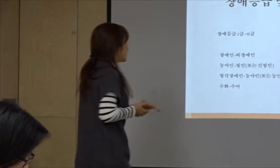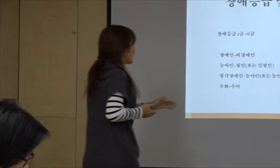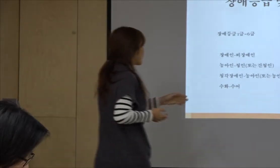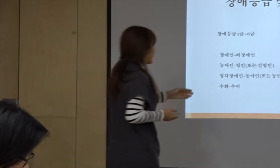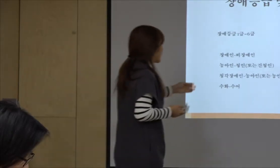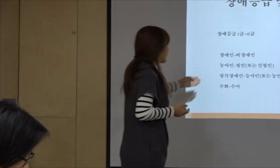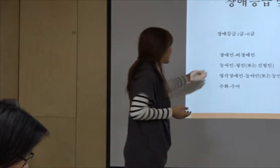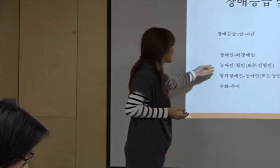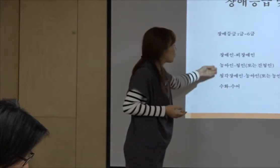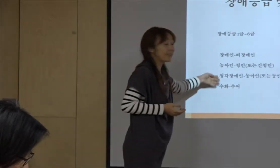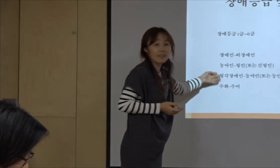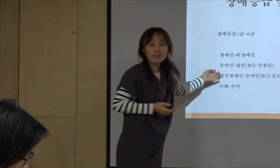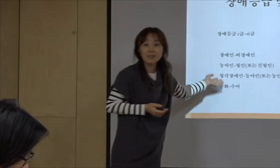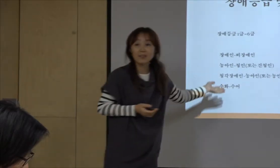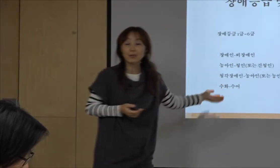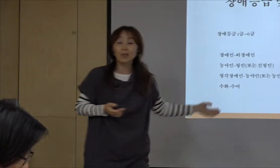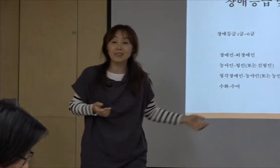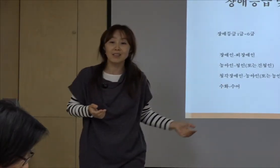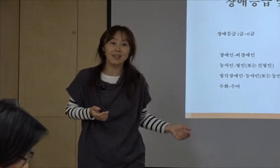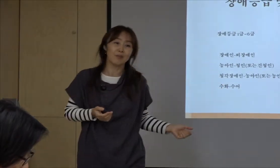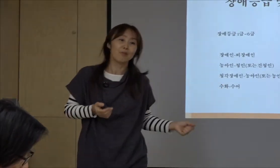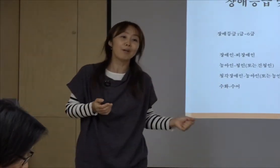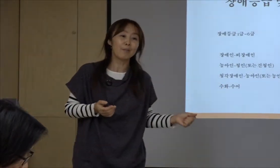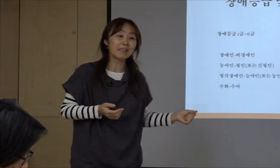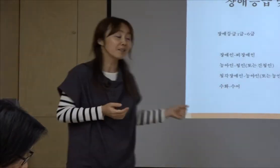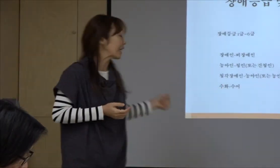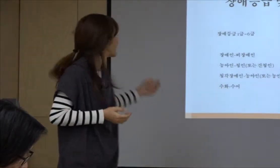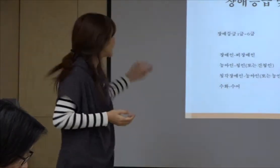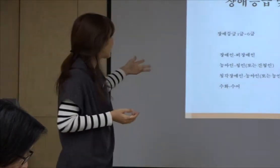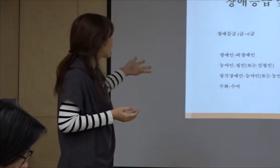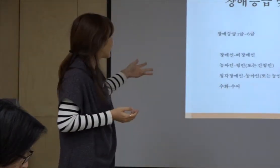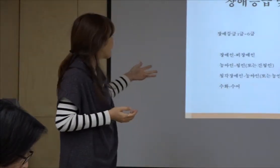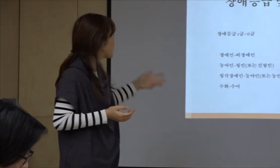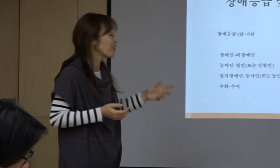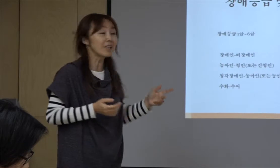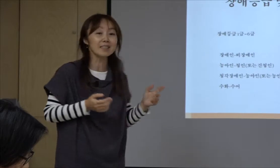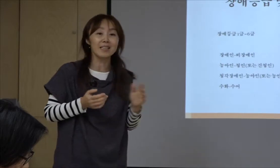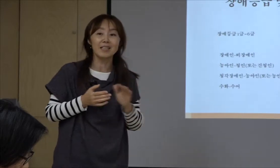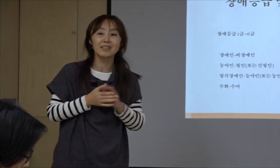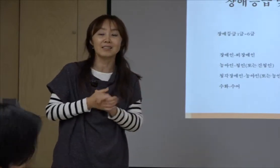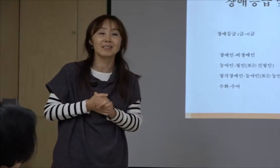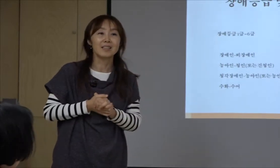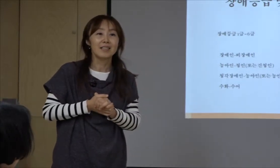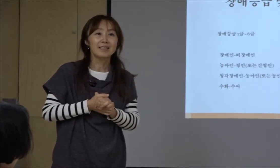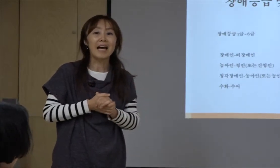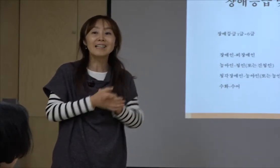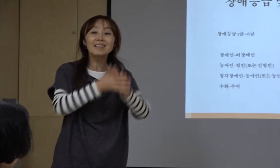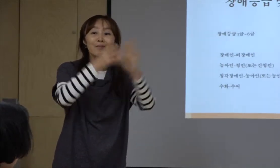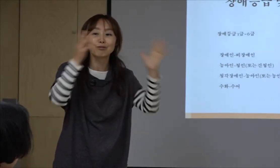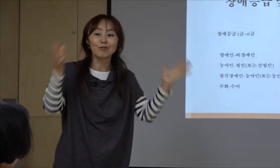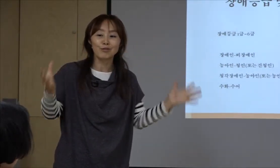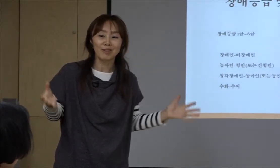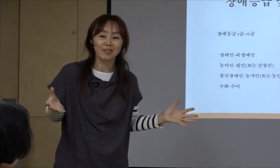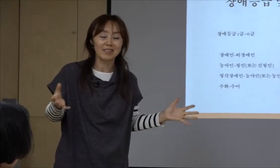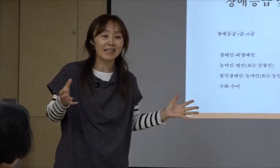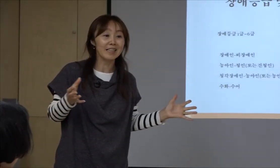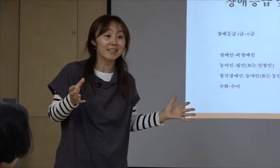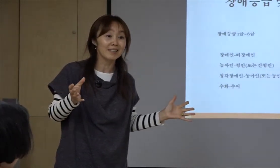농아인하고 청각장애인하고 똑같아요. 똑같은데 왜 말을 저기 다르게 하냐면, 청각장애인은 장애상 분류인 거예요.